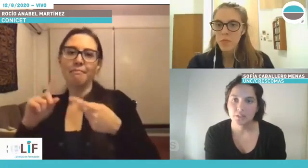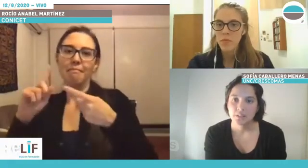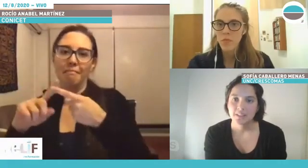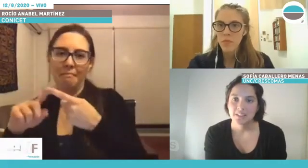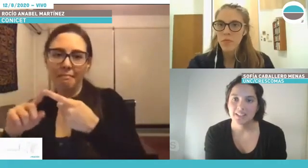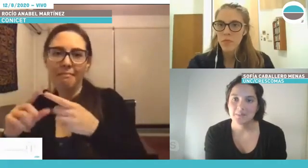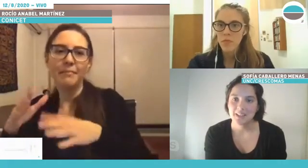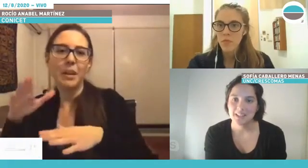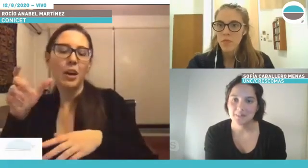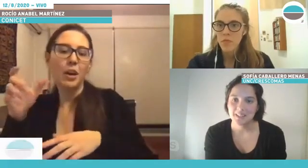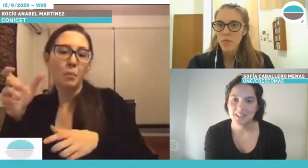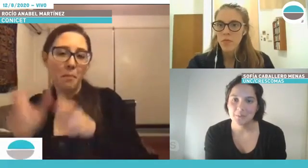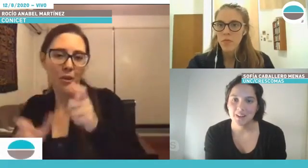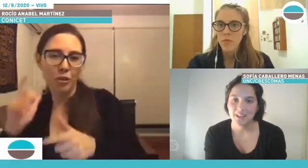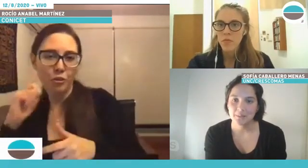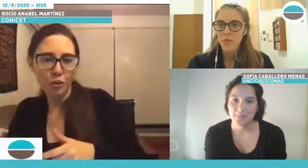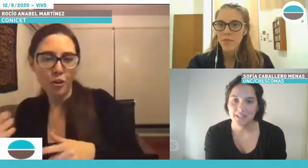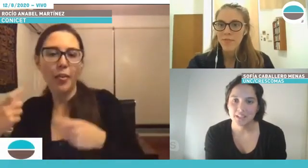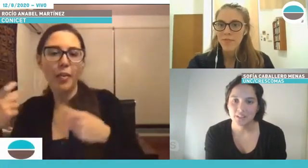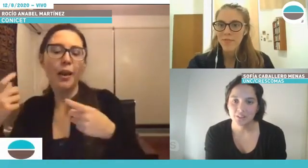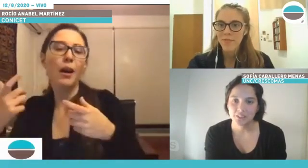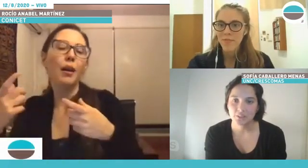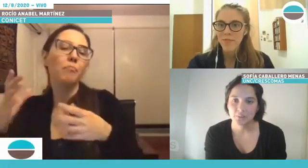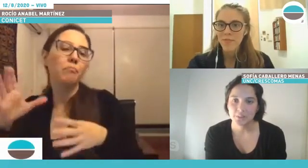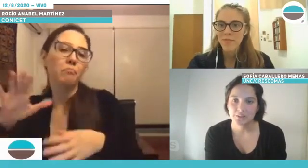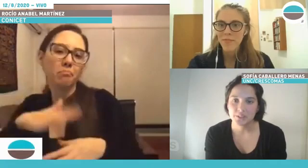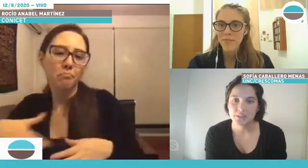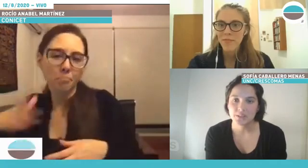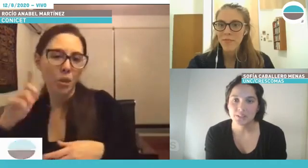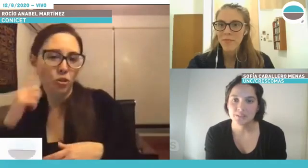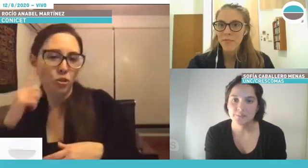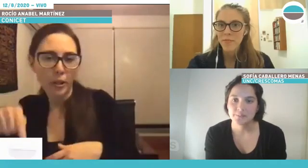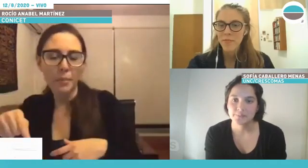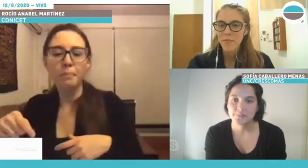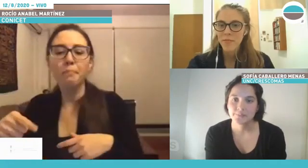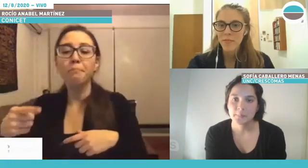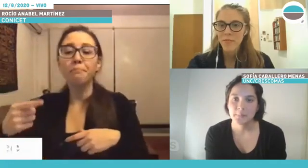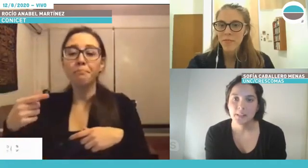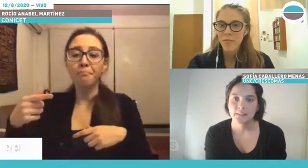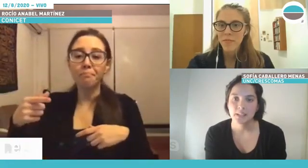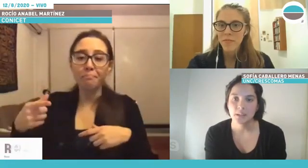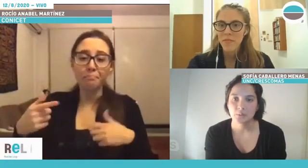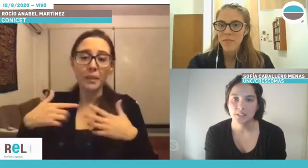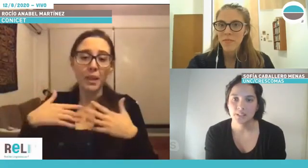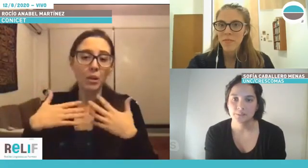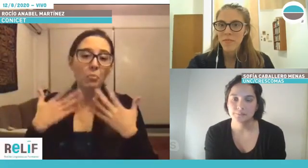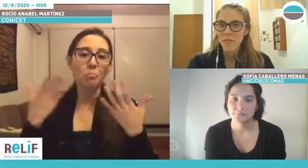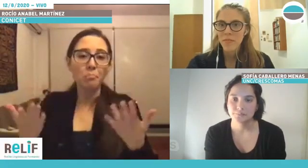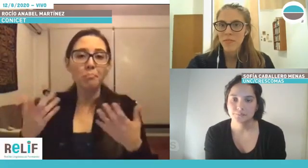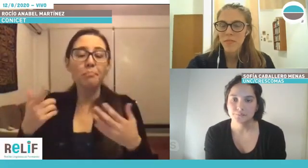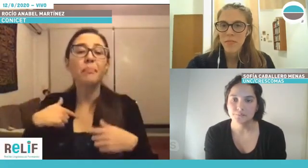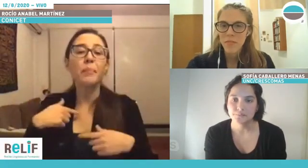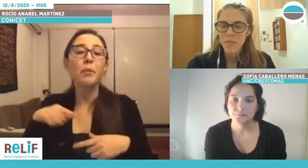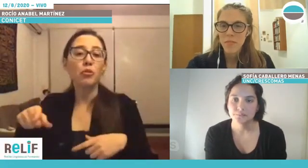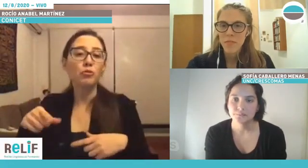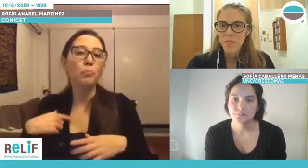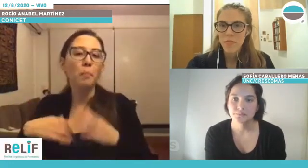básicos y me animé, digamos, a empezar el contacto con personas sordas de la comunidad.